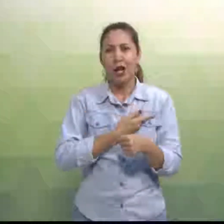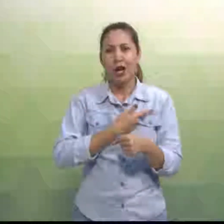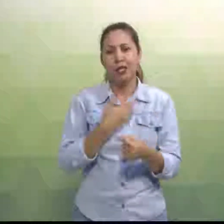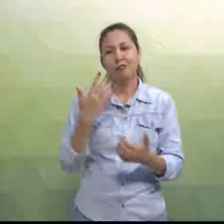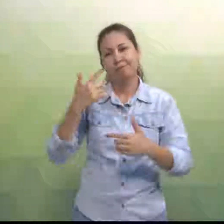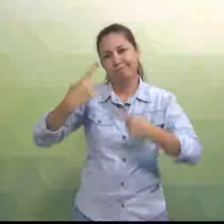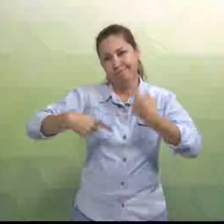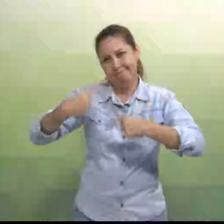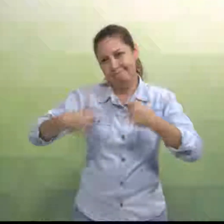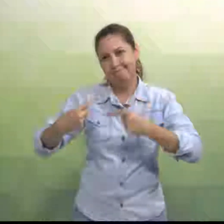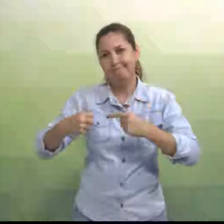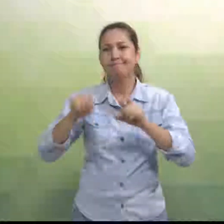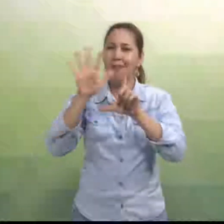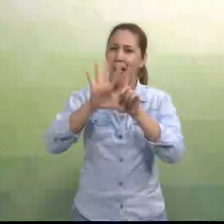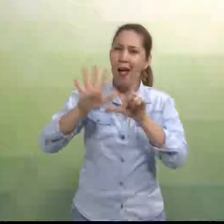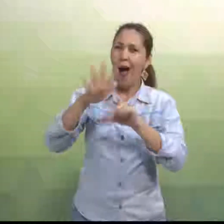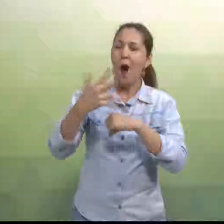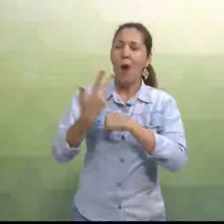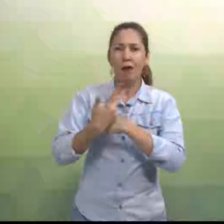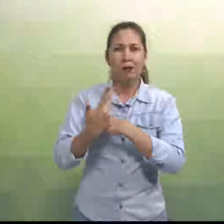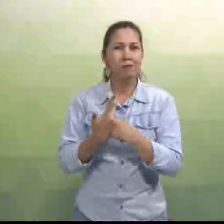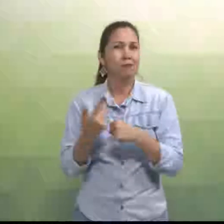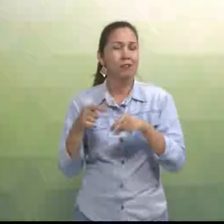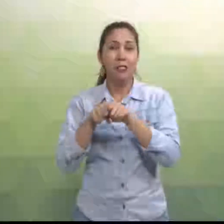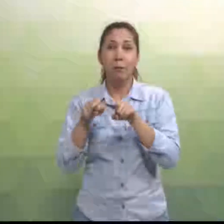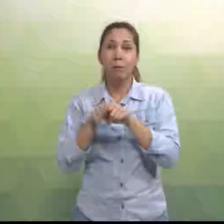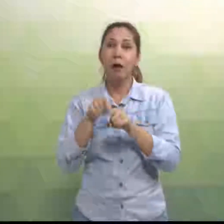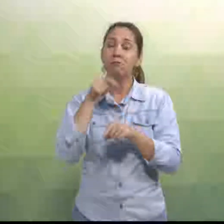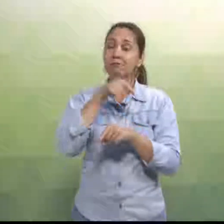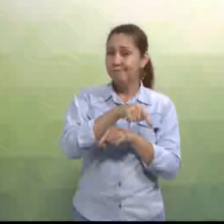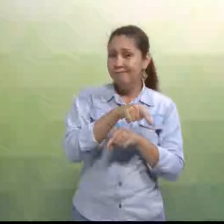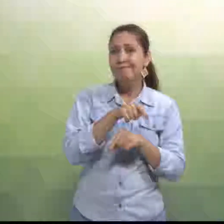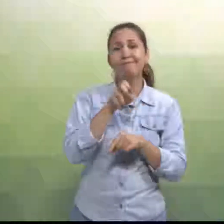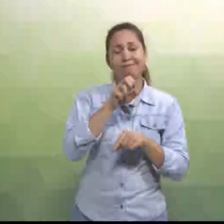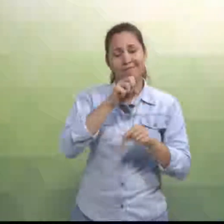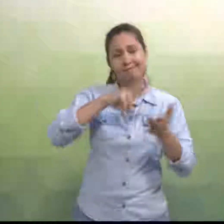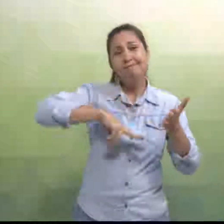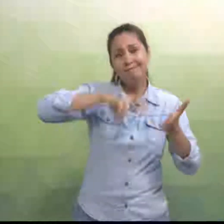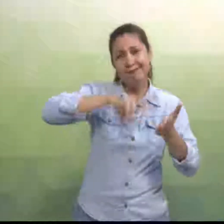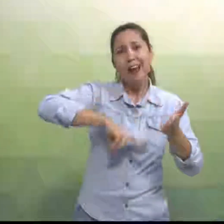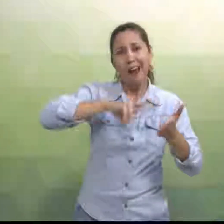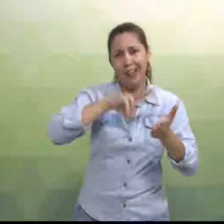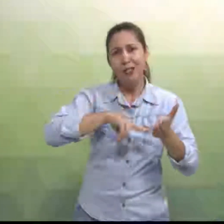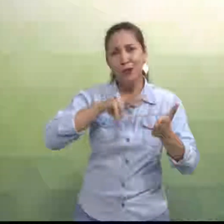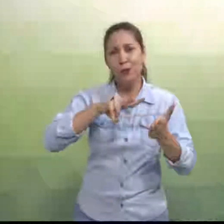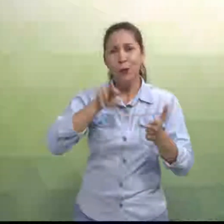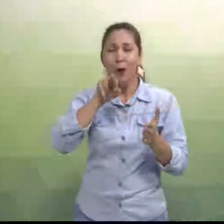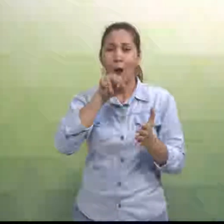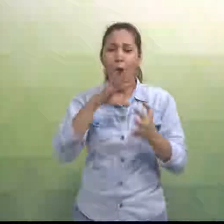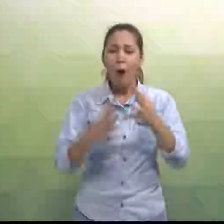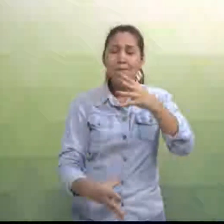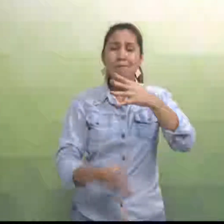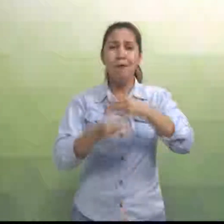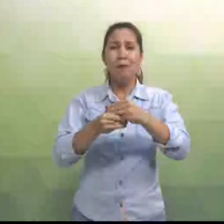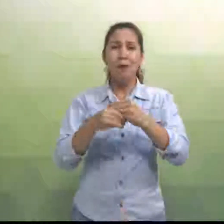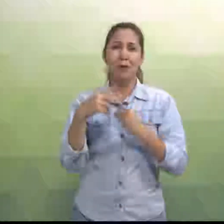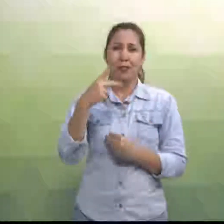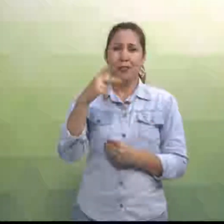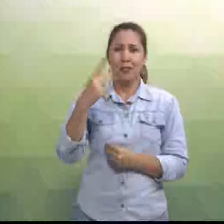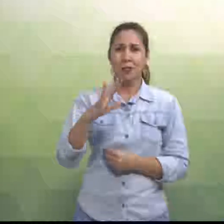de acordo com a nossa disciplina, bem como o acompanhamento das videoaulas e leituras dos materiais. Então, são materiais